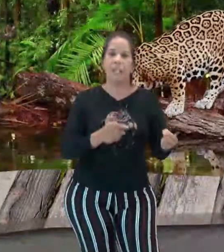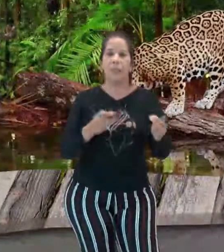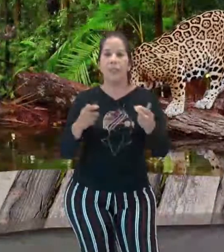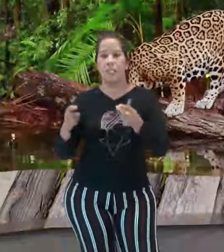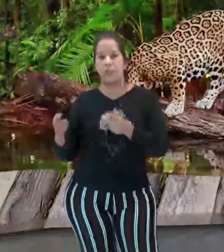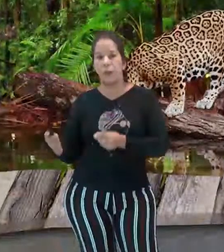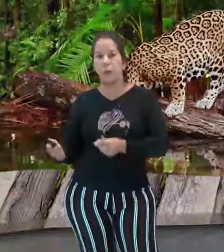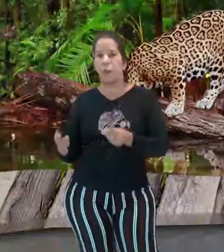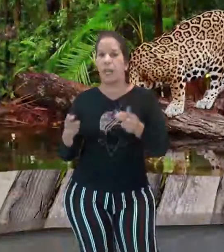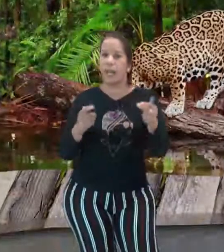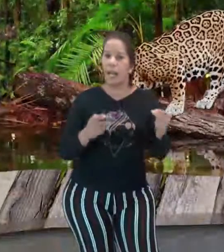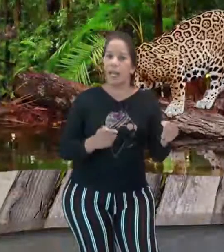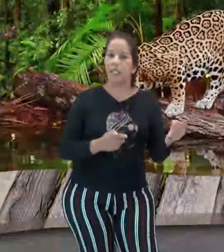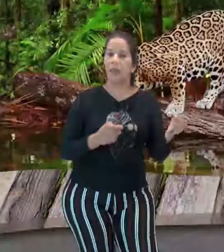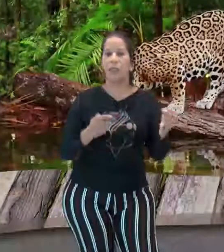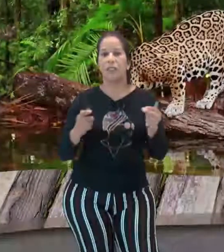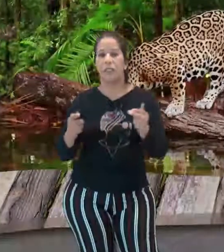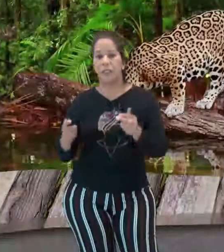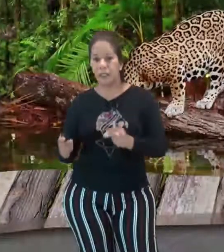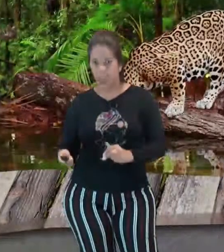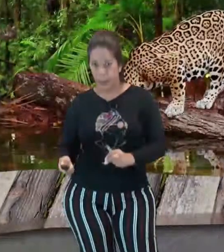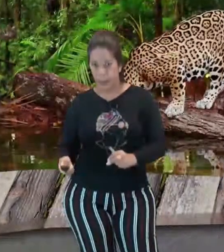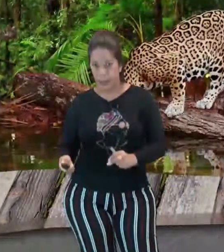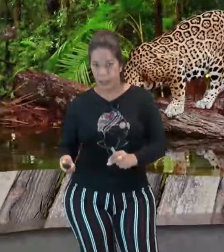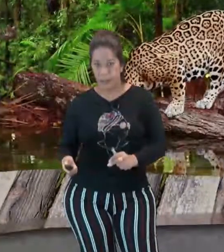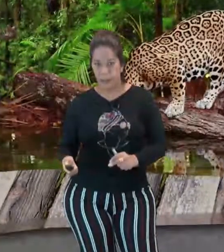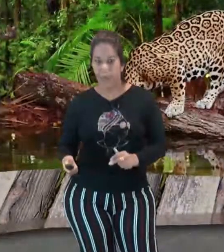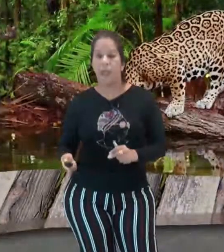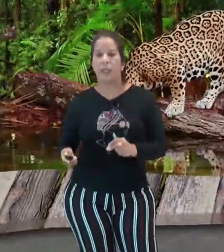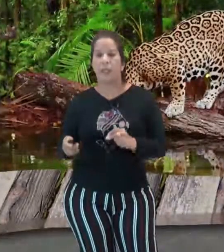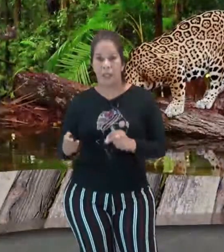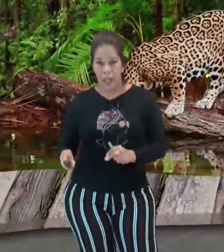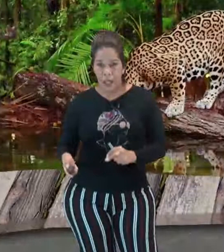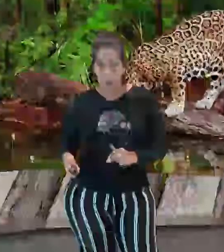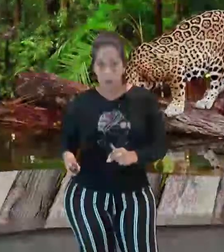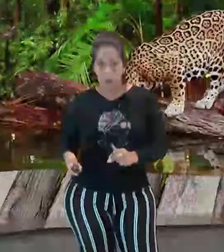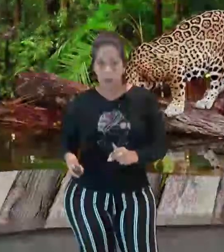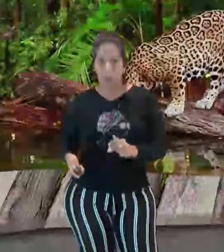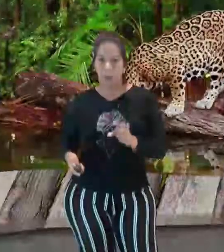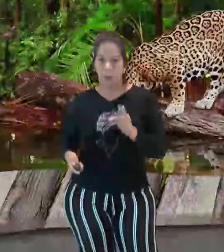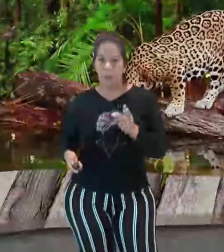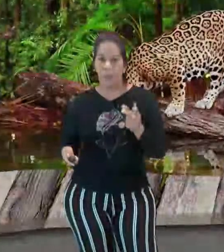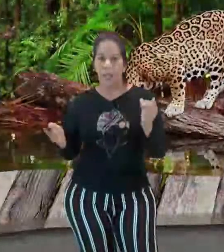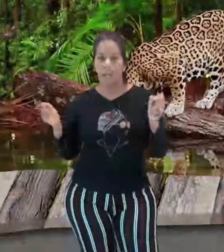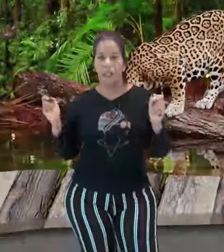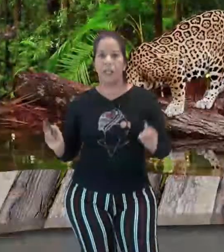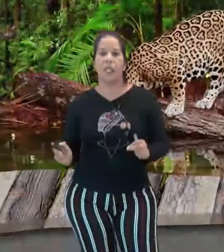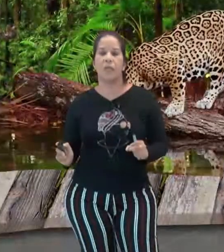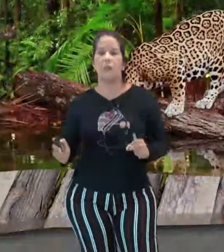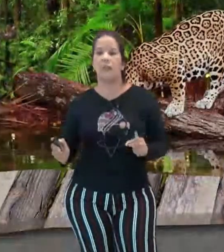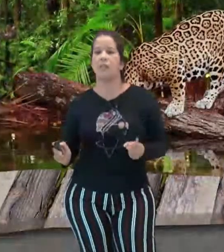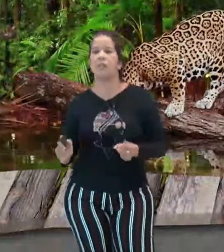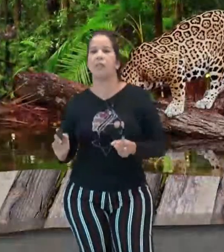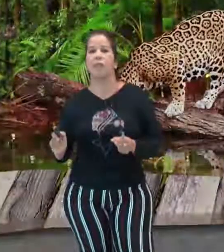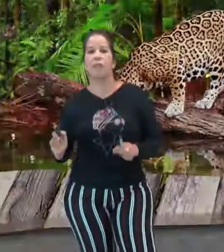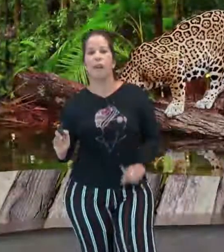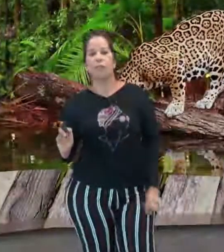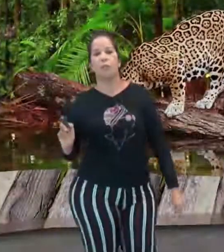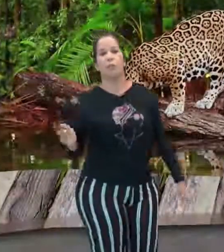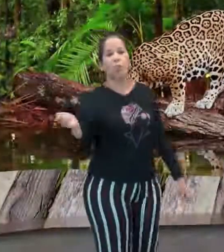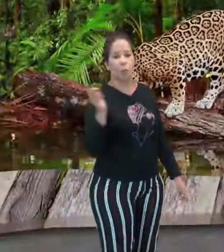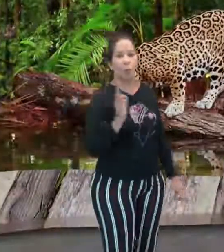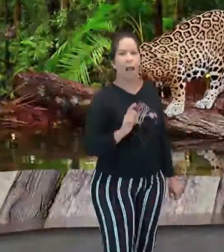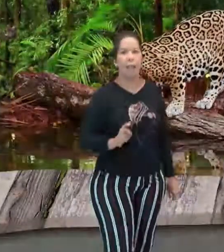canais específicos para cada um desses sistemas, certo? Então ele pode te pegar distraído aí. Então não